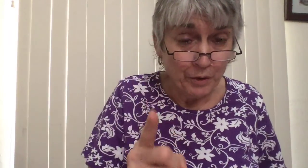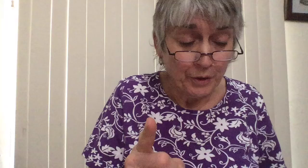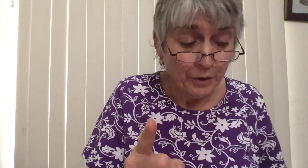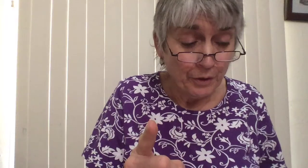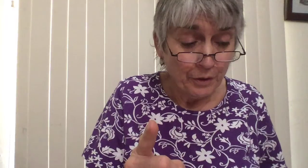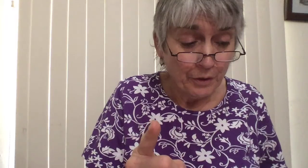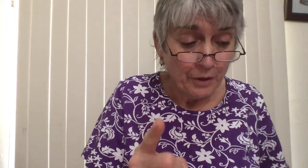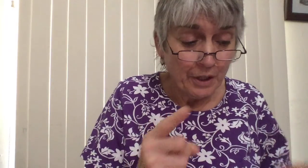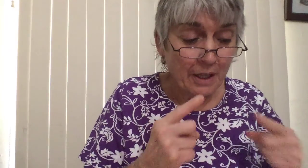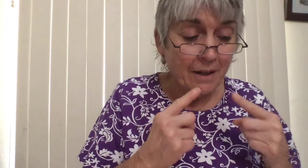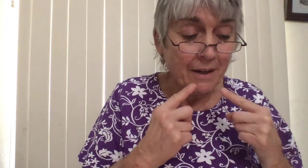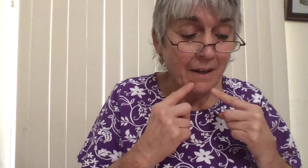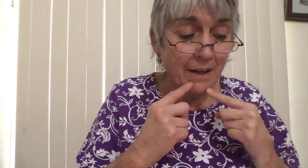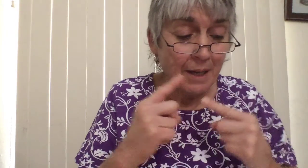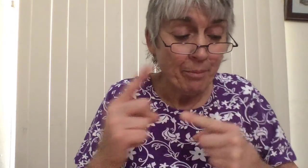demande, répond.